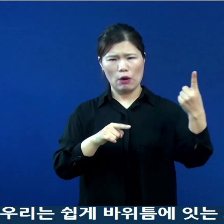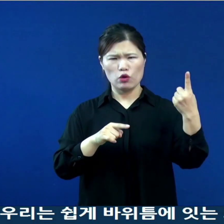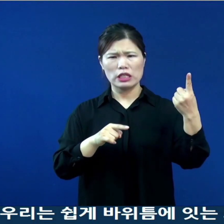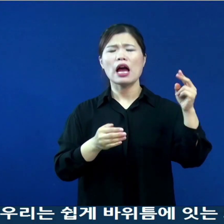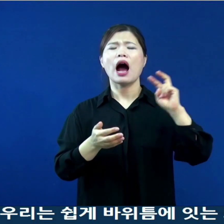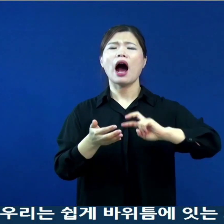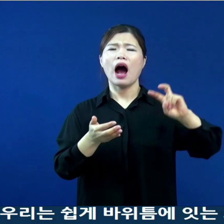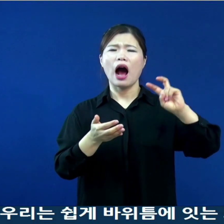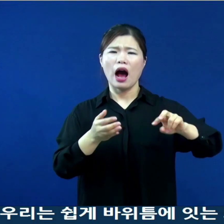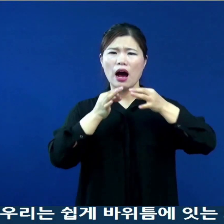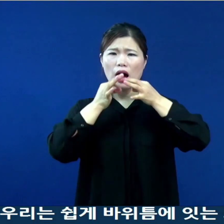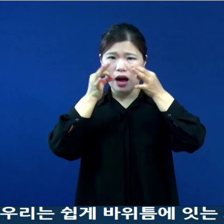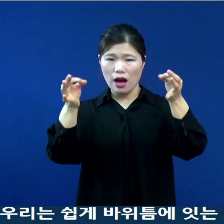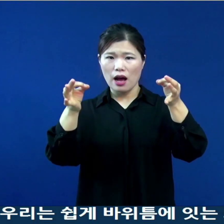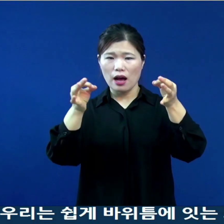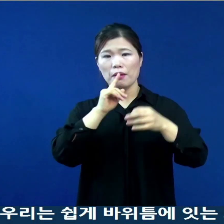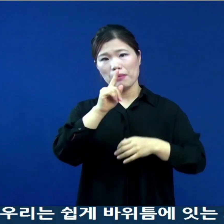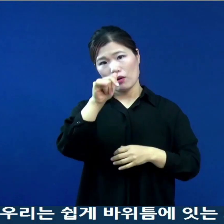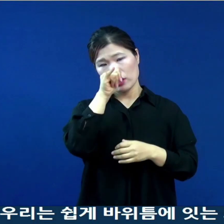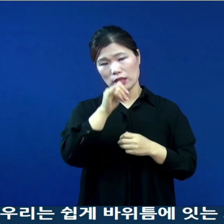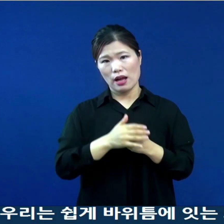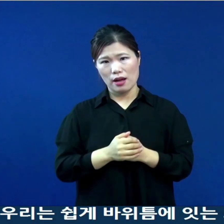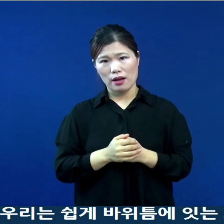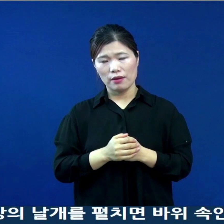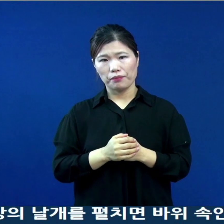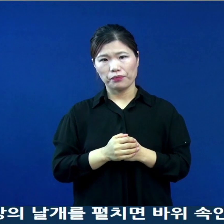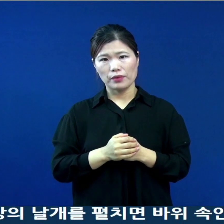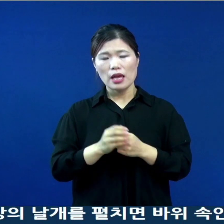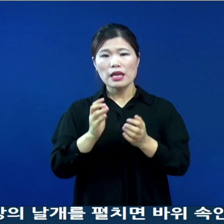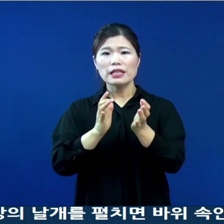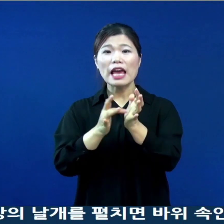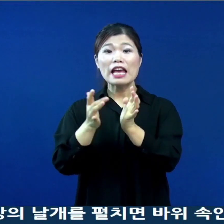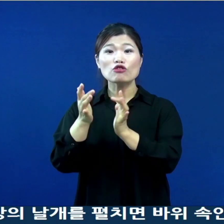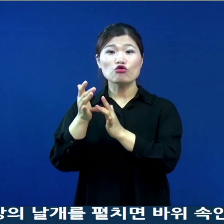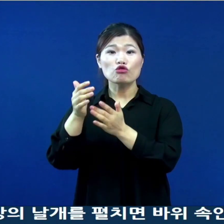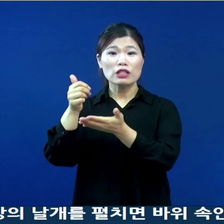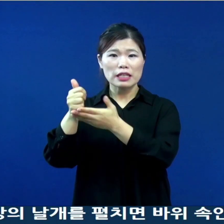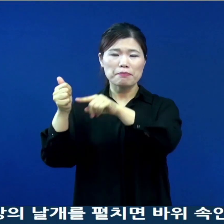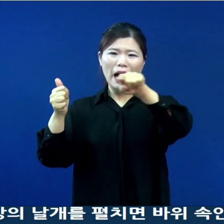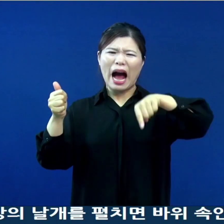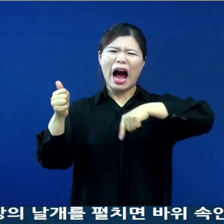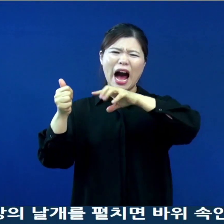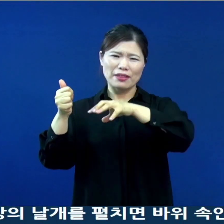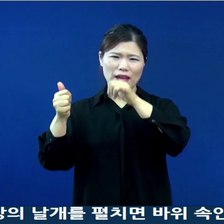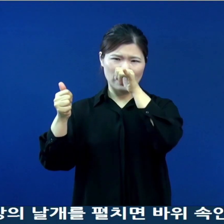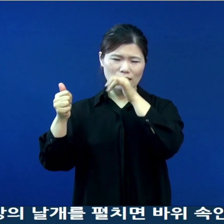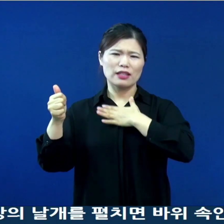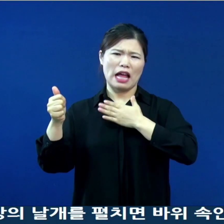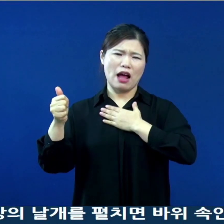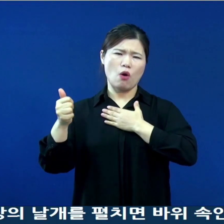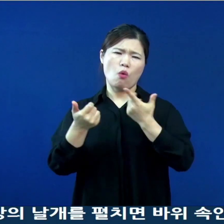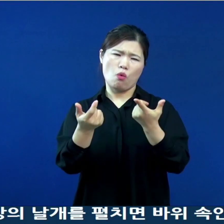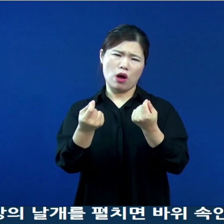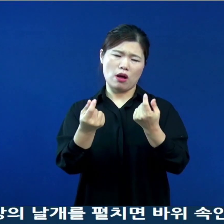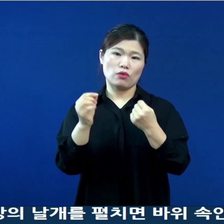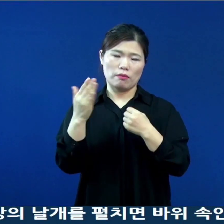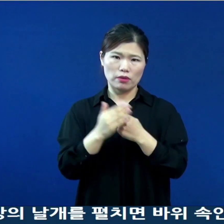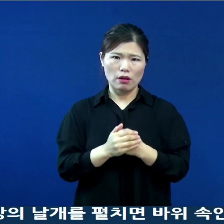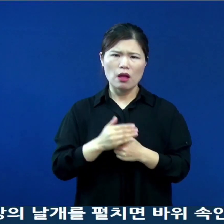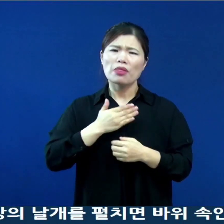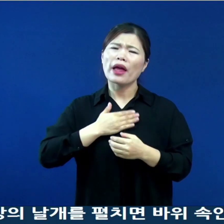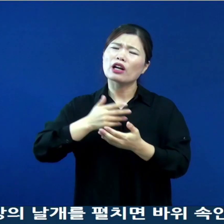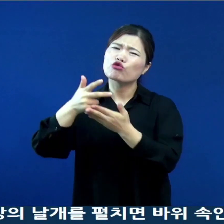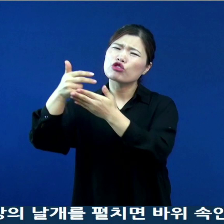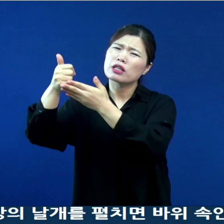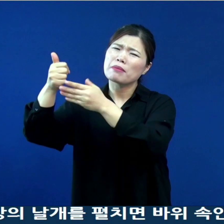것입니다. 이것은 예수님 안에 있는 우리의 모습하고 연결이 됩니다. 내가 예수님 안에 있다 했을 때